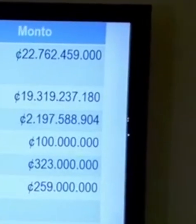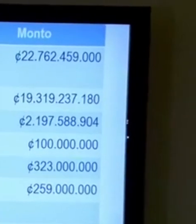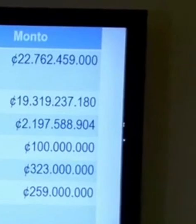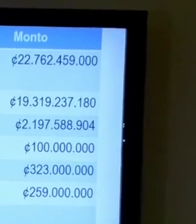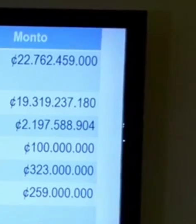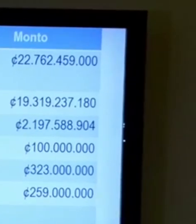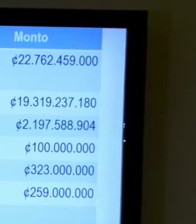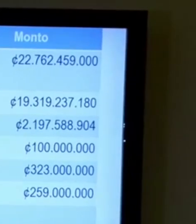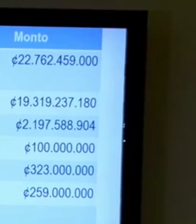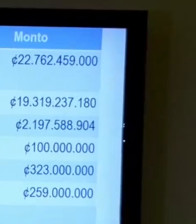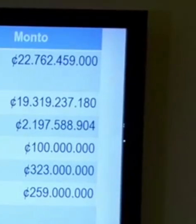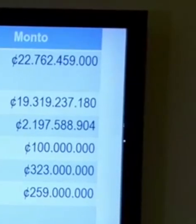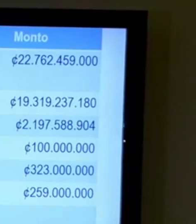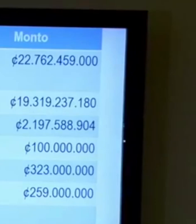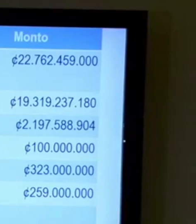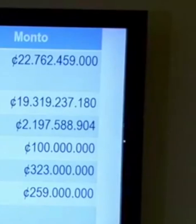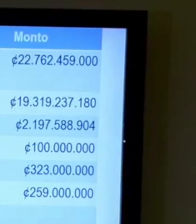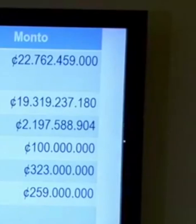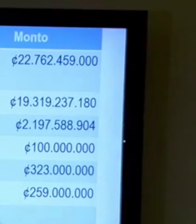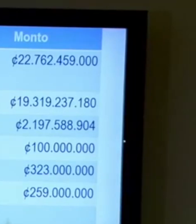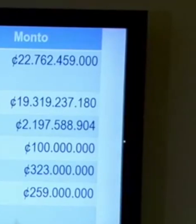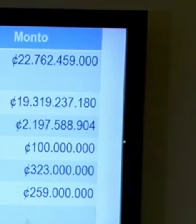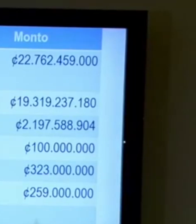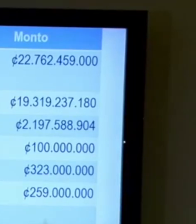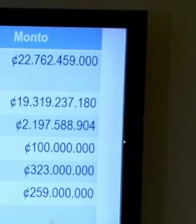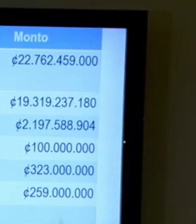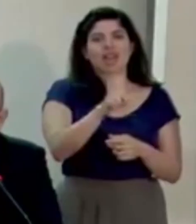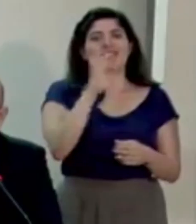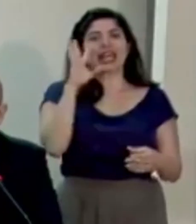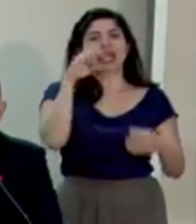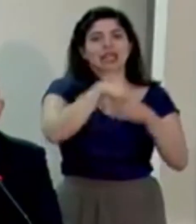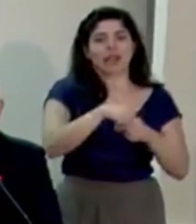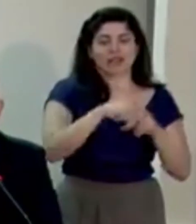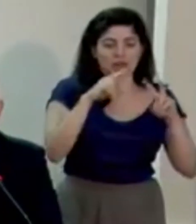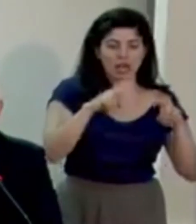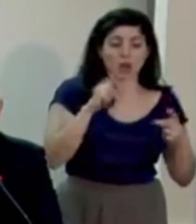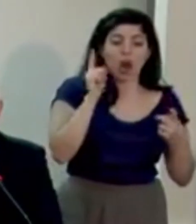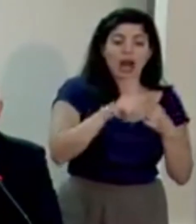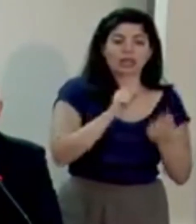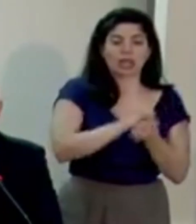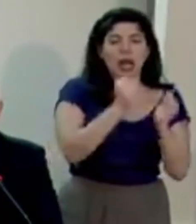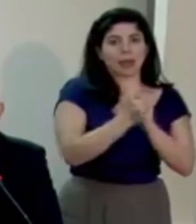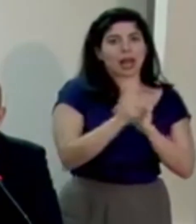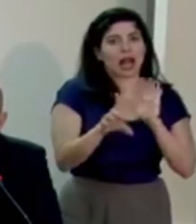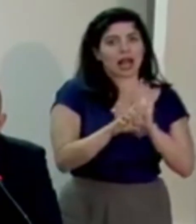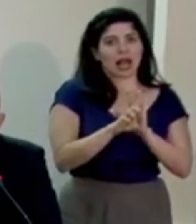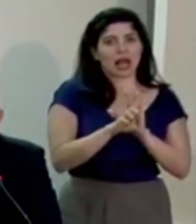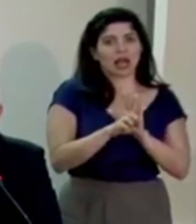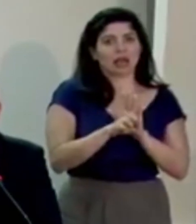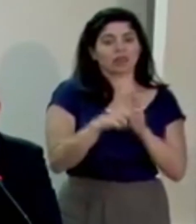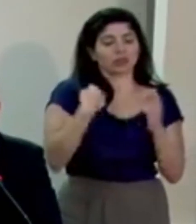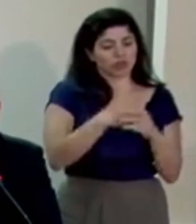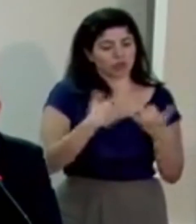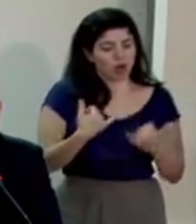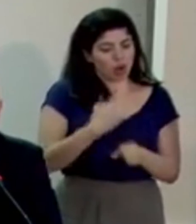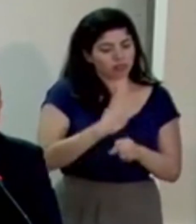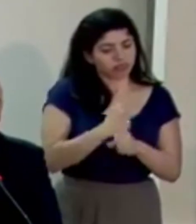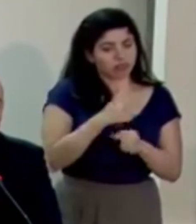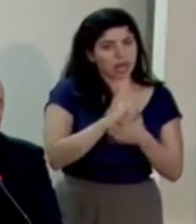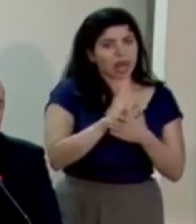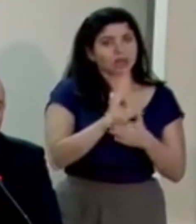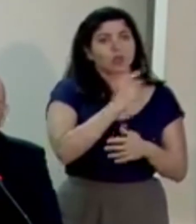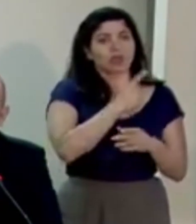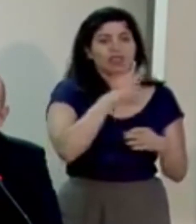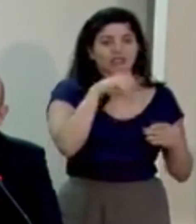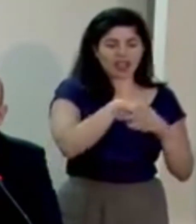continuará intervenida. El Infocop tiene que estar intervenido hasta tanto no se cambie la ley, y en eso estamos trabajando. La Junta Interventora